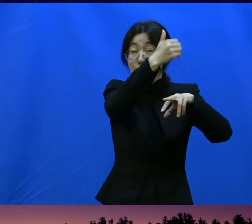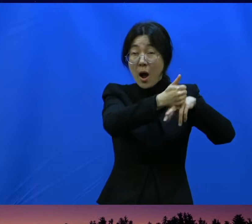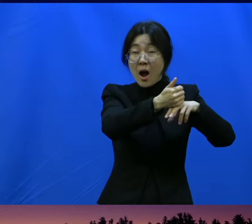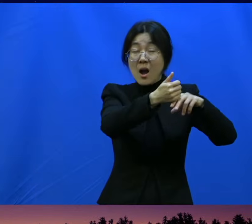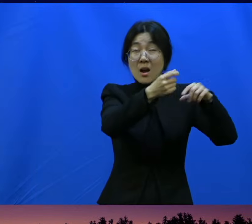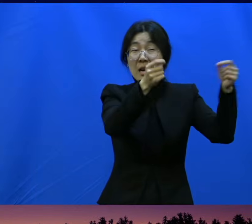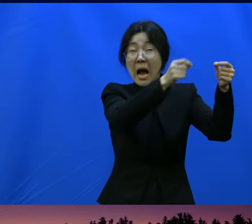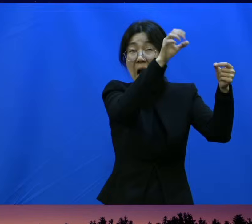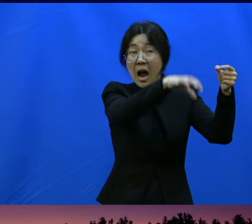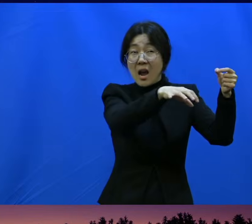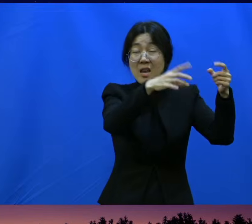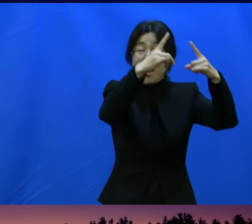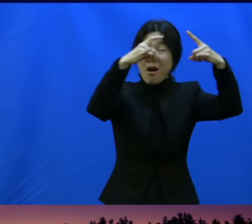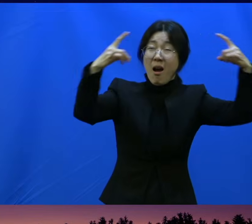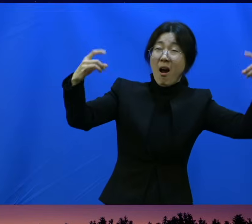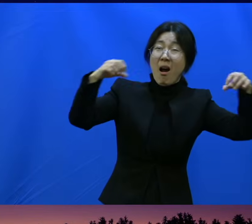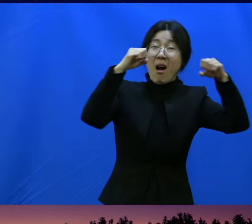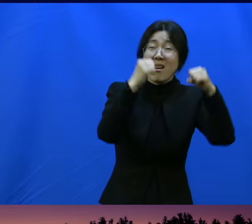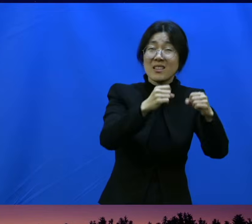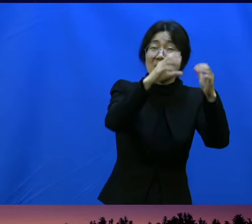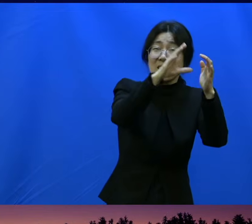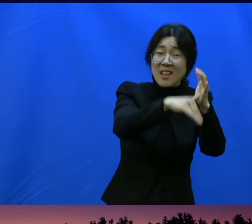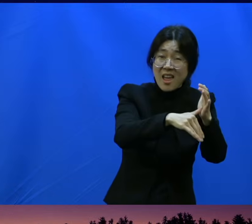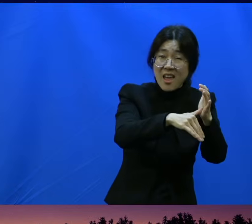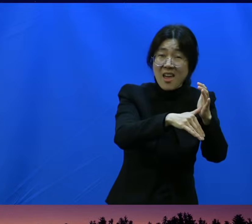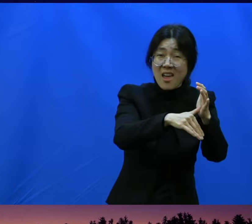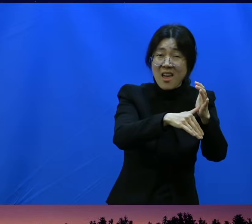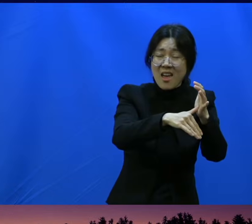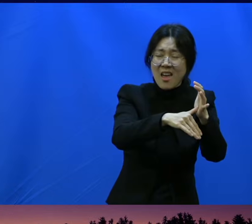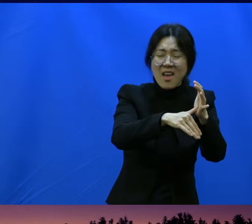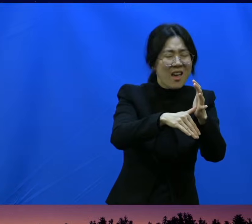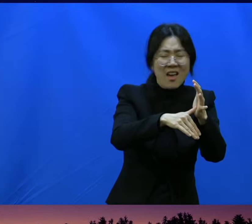그러면서 이 아둘람 굴은 그의 피난처가 아니에요.